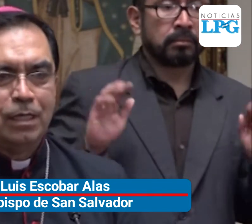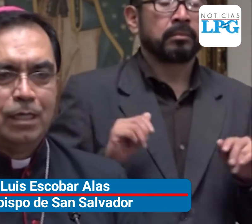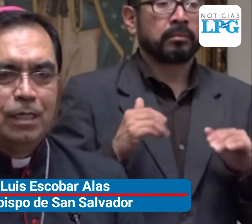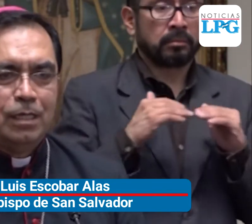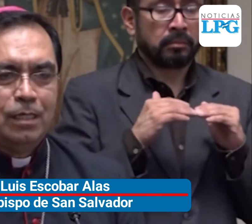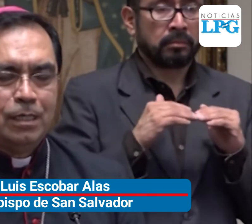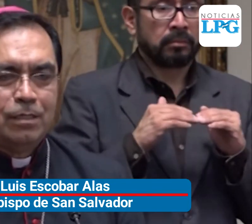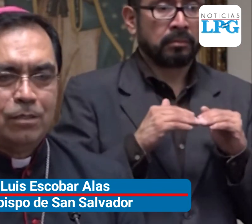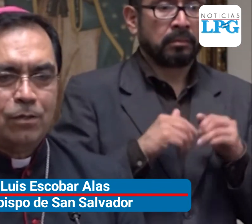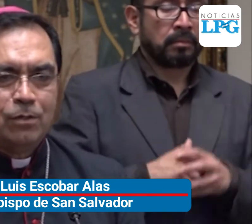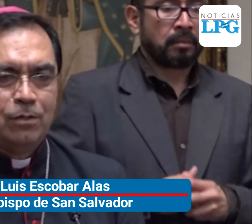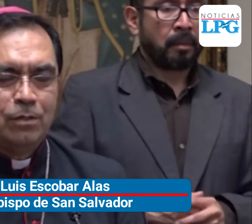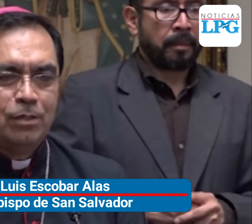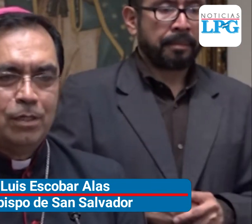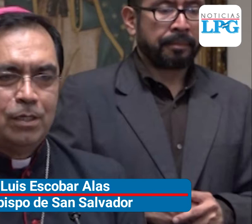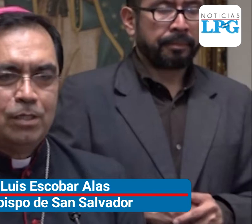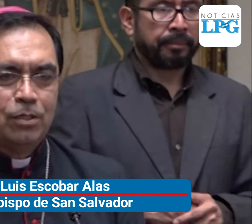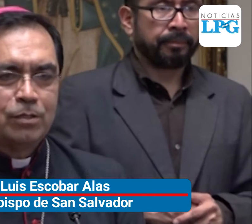todavía